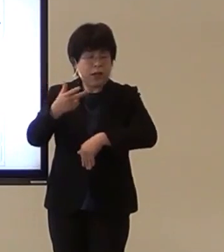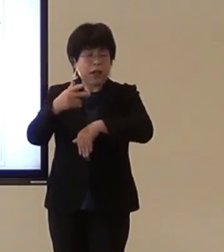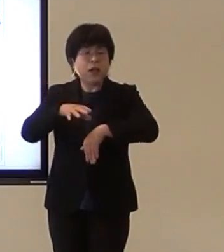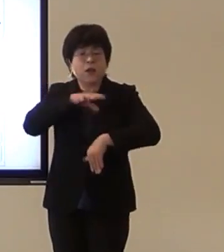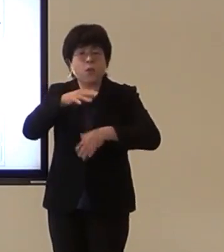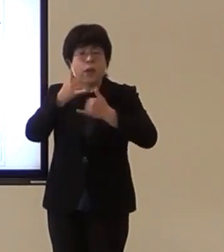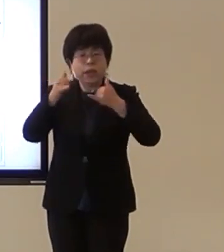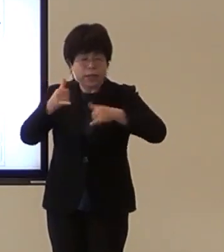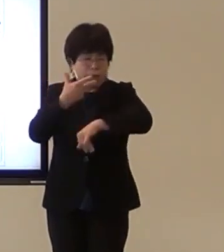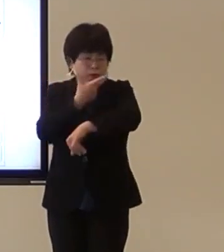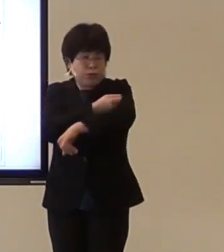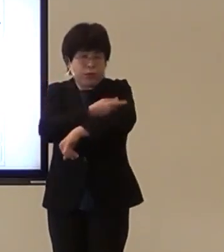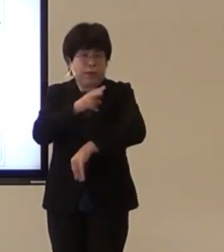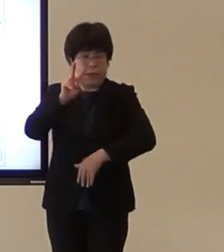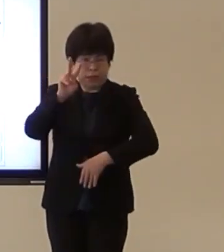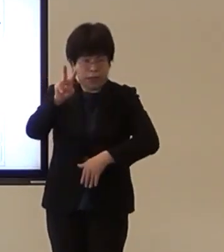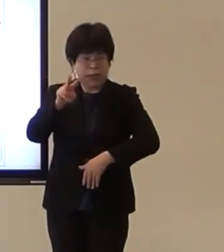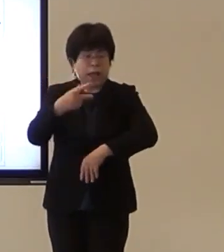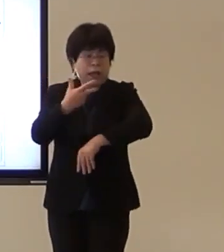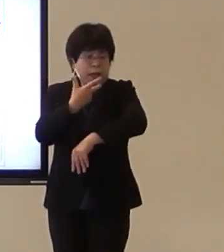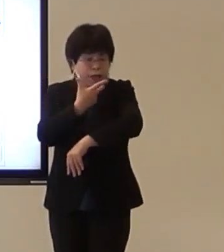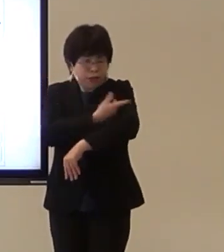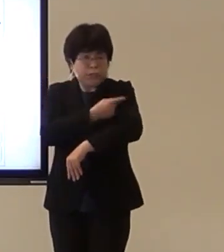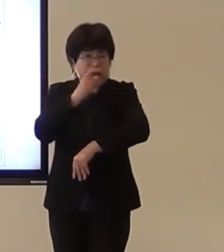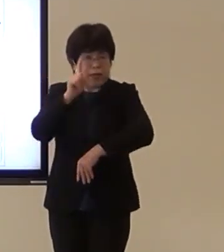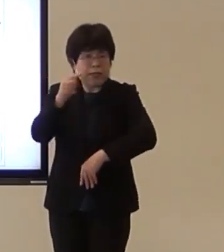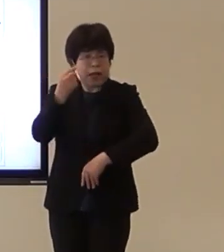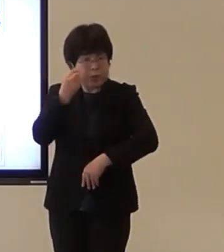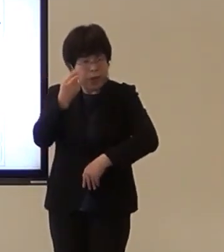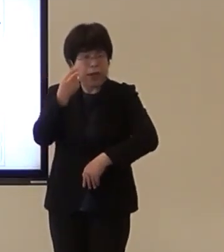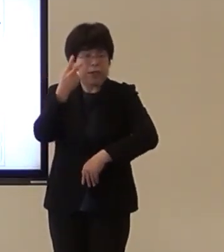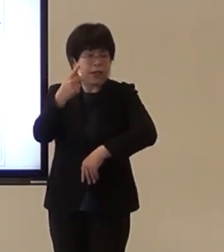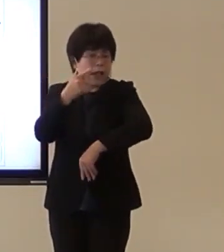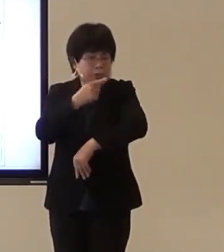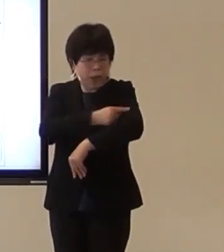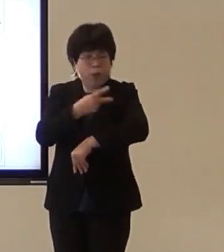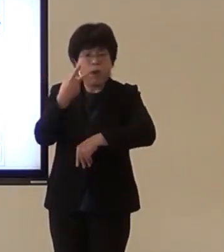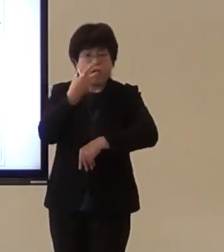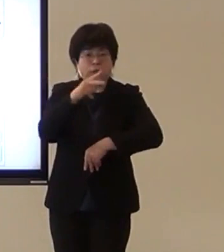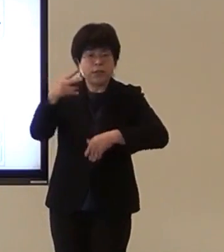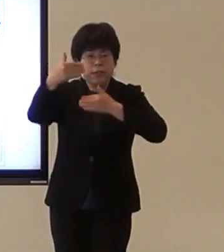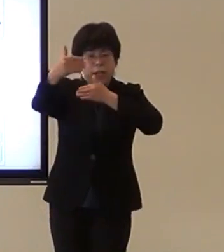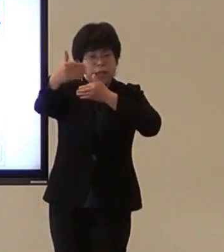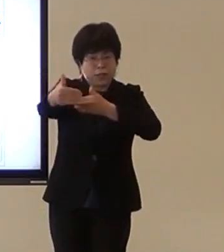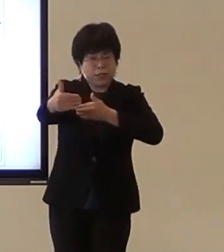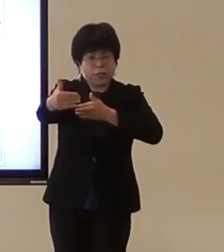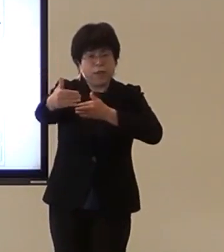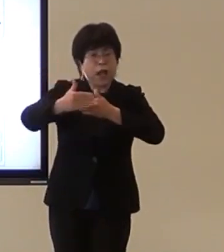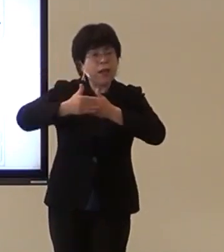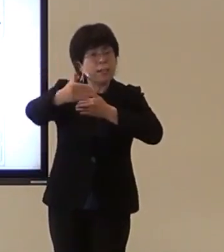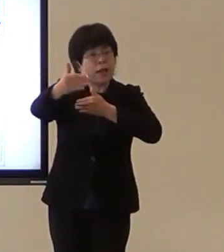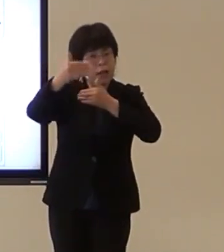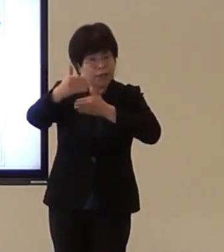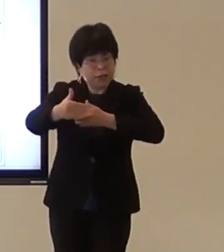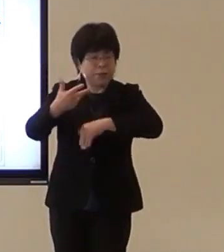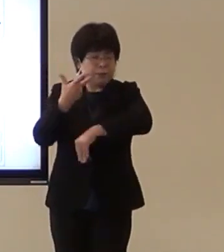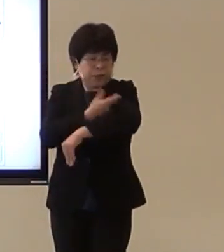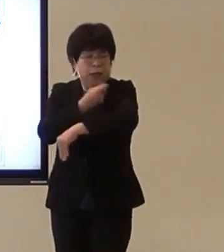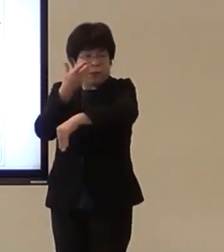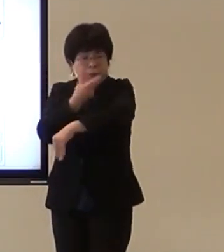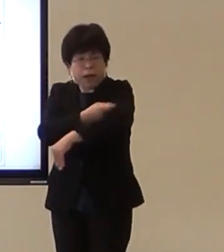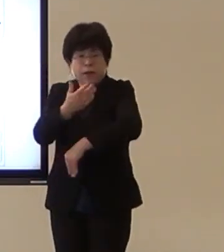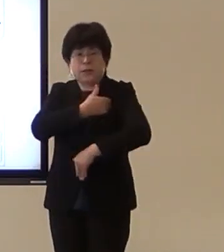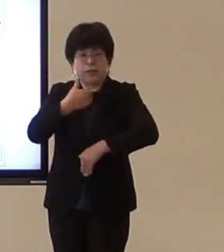、1回目2回目の接種をそれぞれ2ヶ月以内9週間で実施できることを念頭